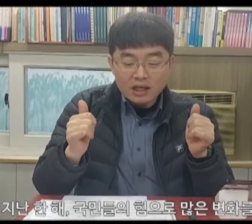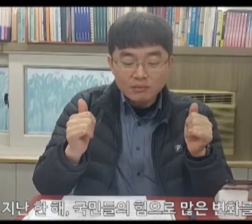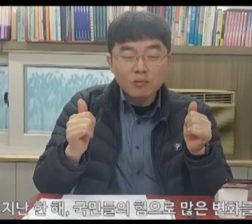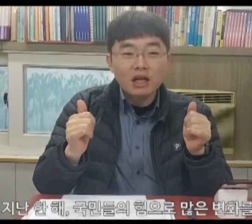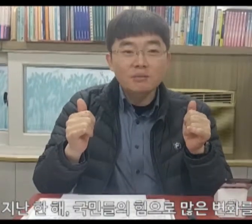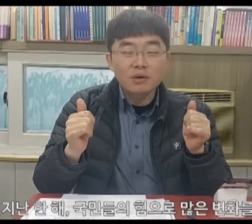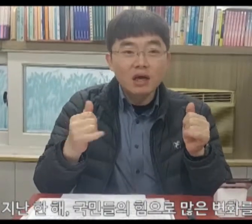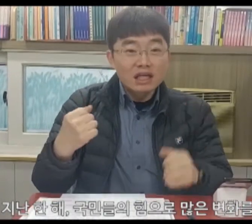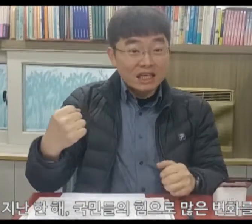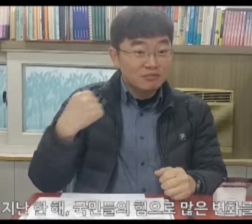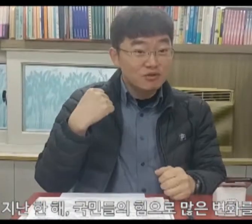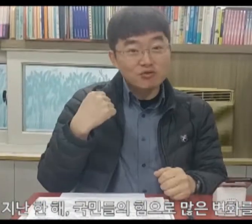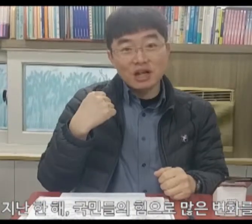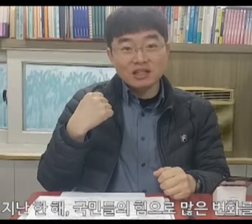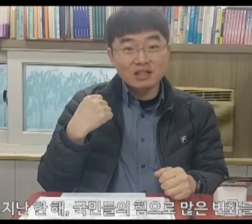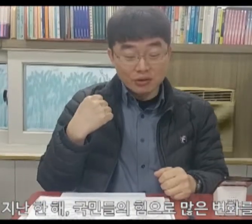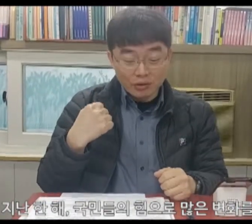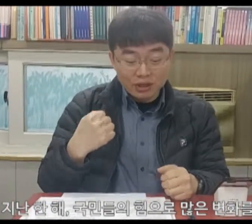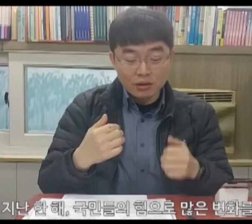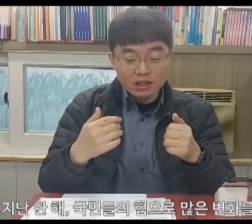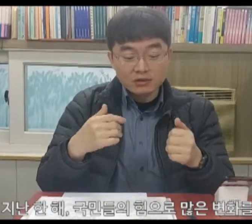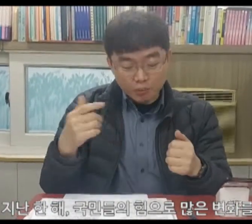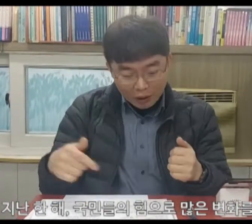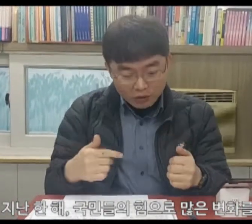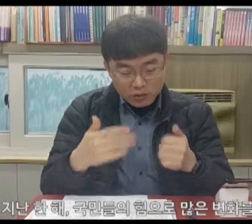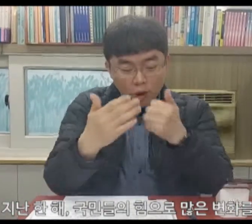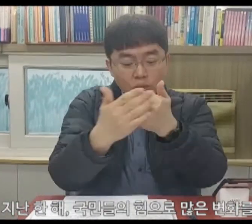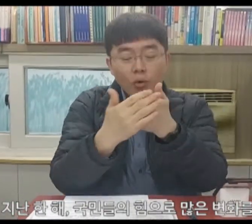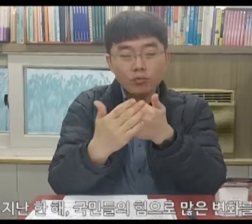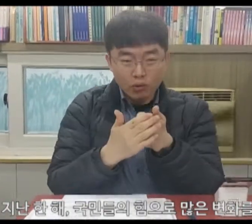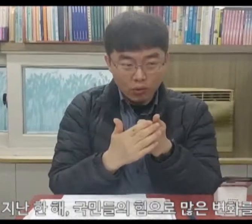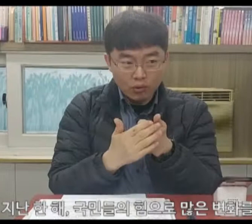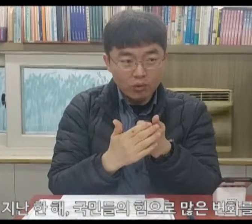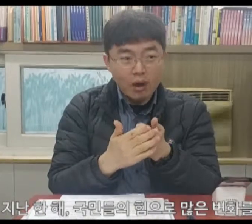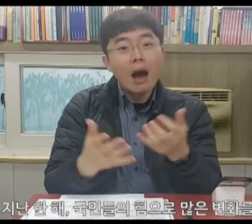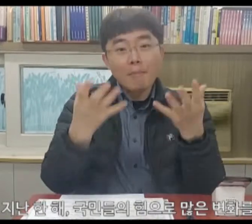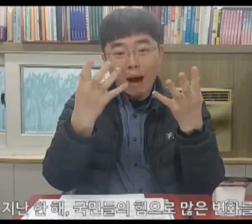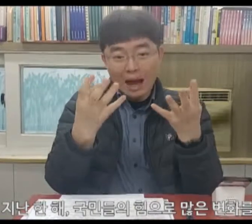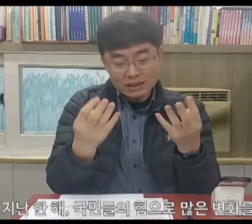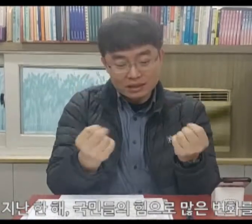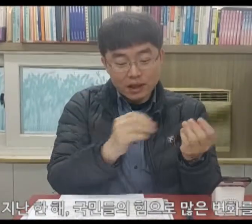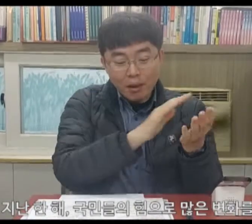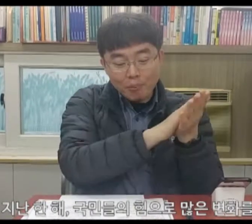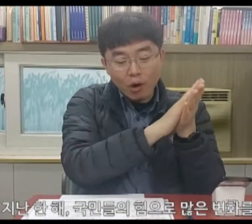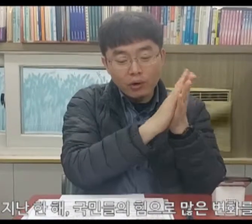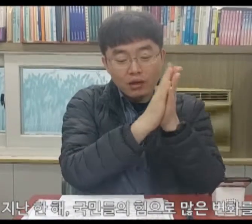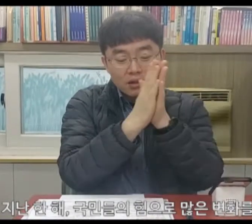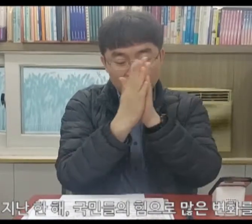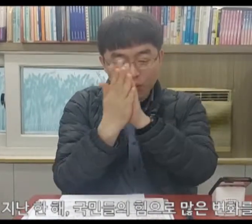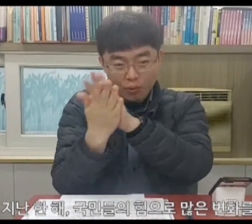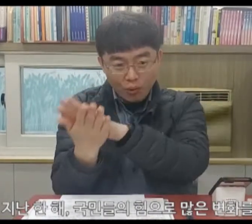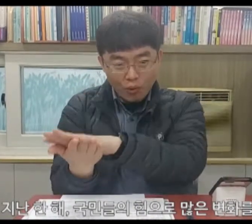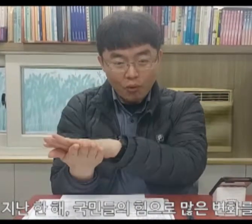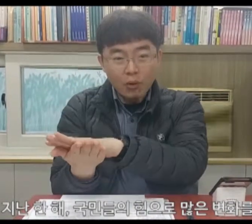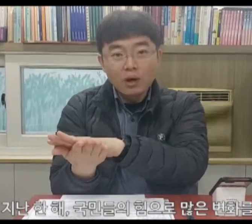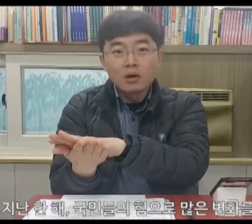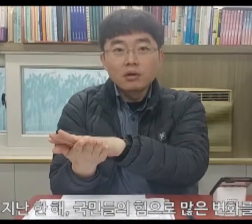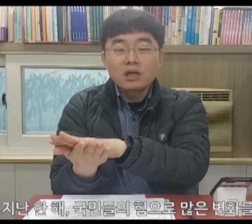힘으로 많은 변화, 힘을 준 건 아니겠죠. 그래서 그걸 좀 바꿔서 도움으로 많은 변화를